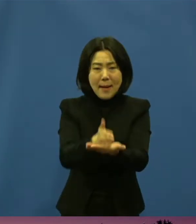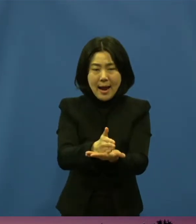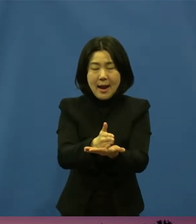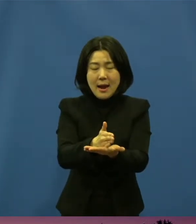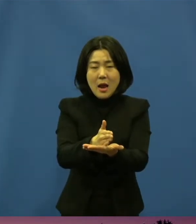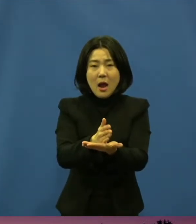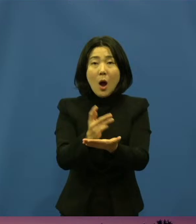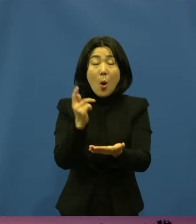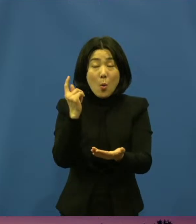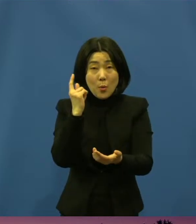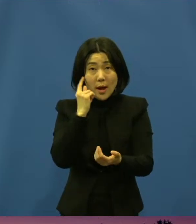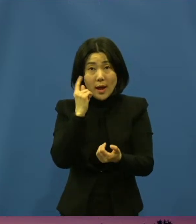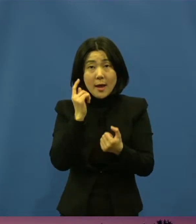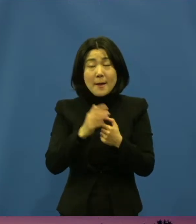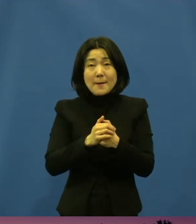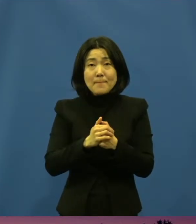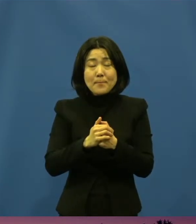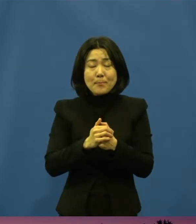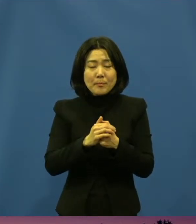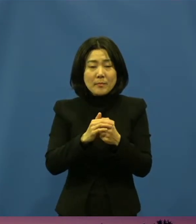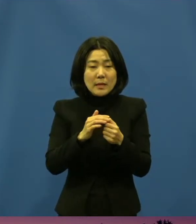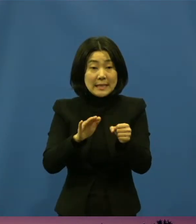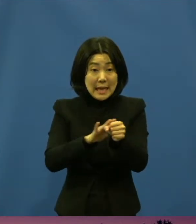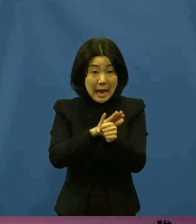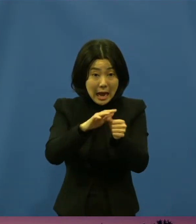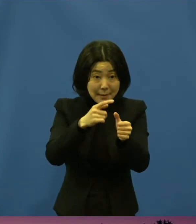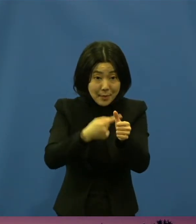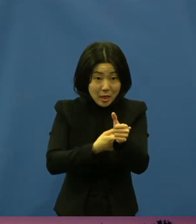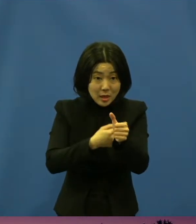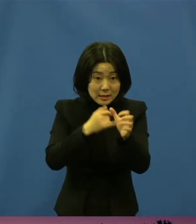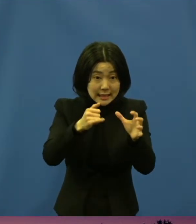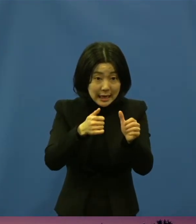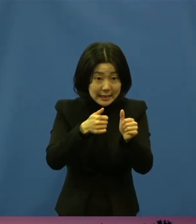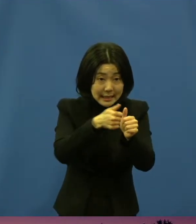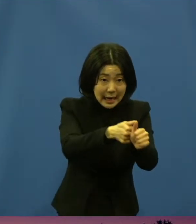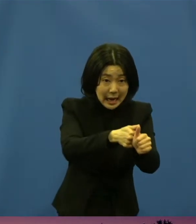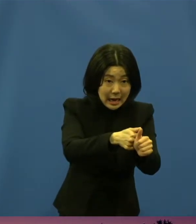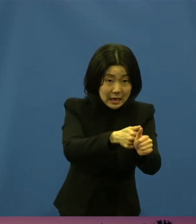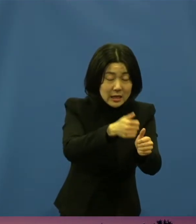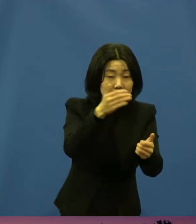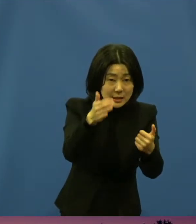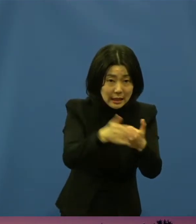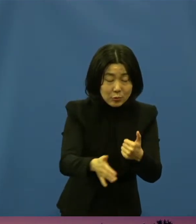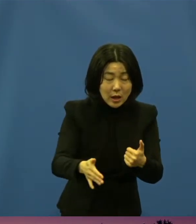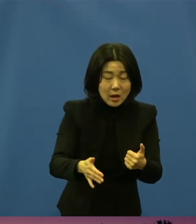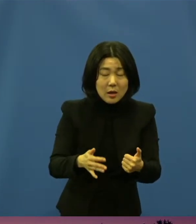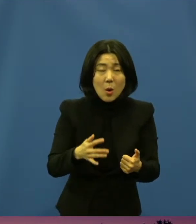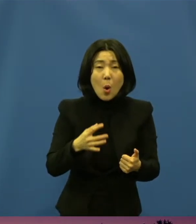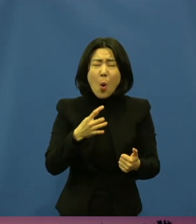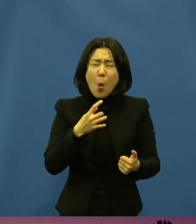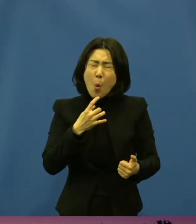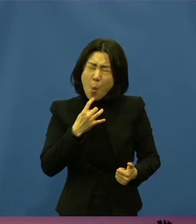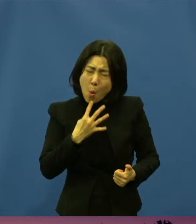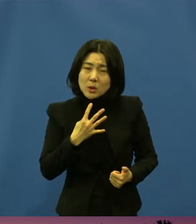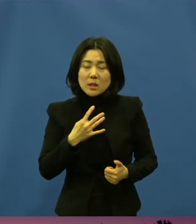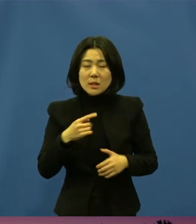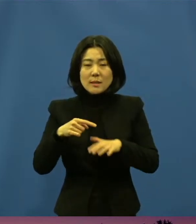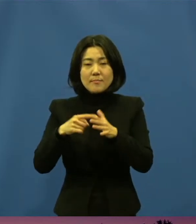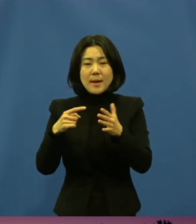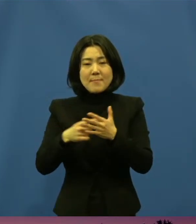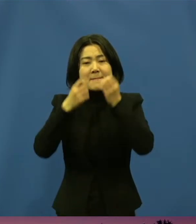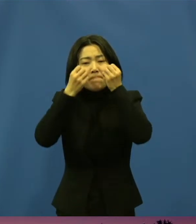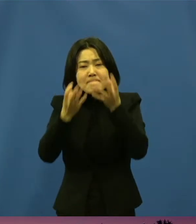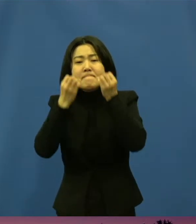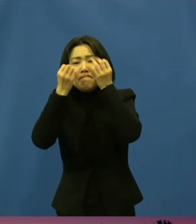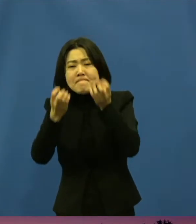겁니다. 그래서 로마서 12장 2절에 보면 너희는 이 세대를 본받지 말고 오직 마음을 새롭게 함으로 변화를